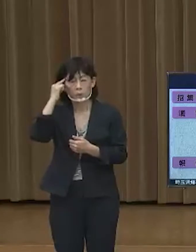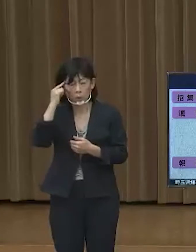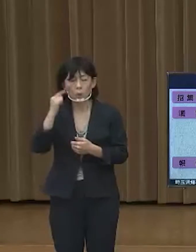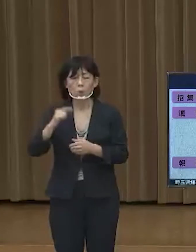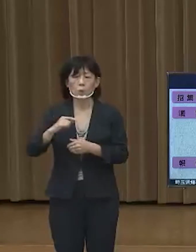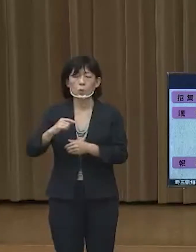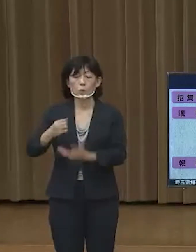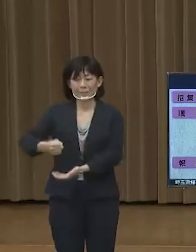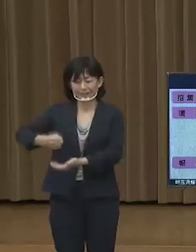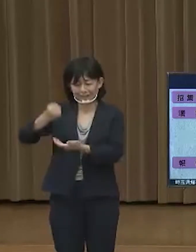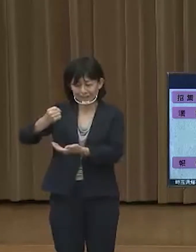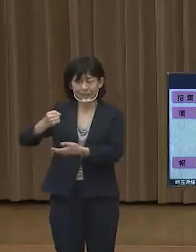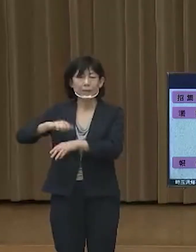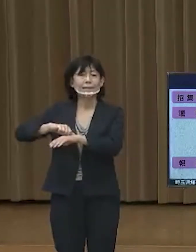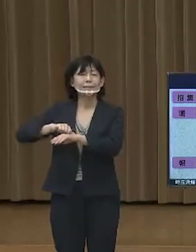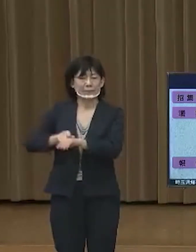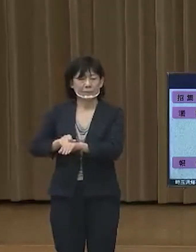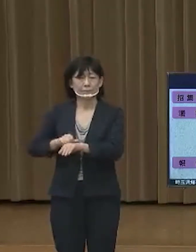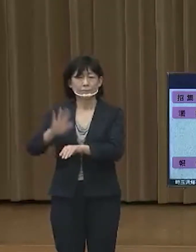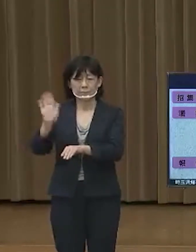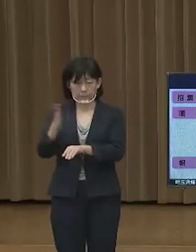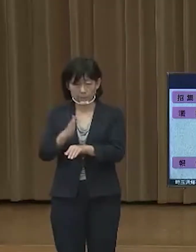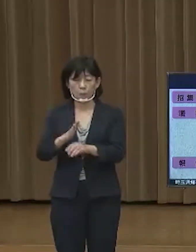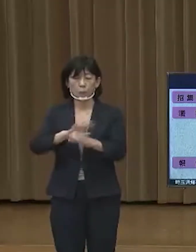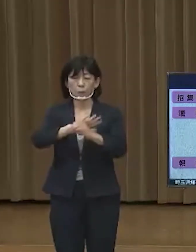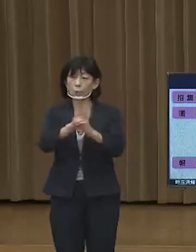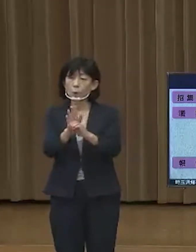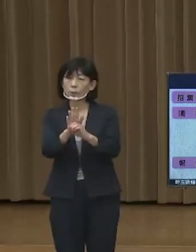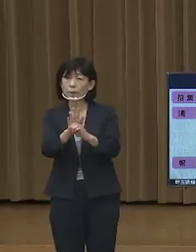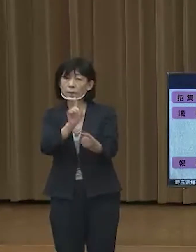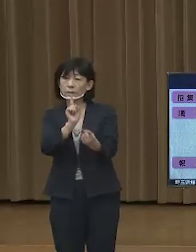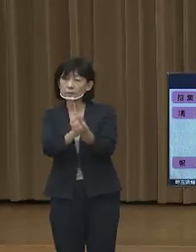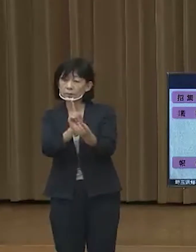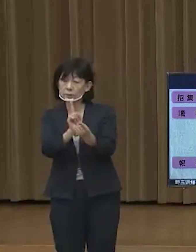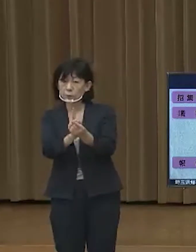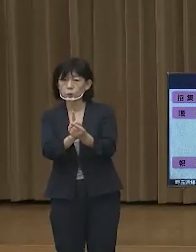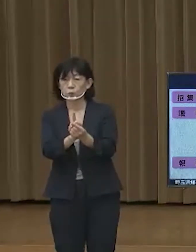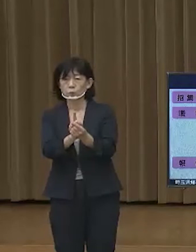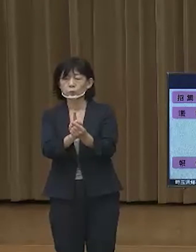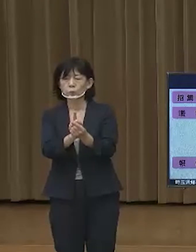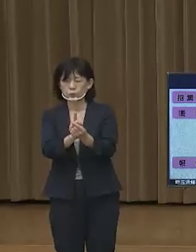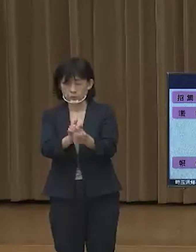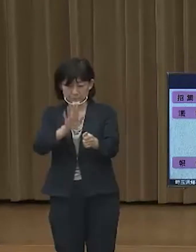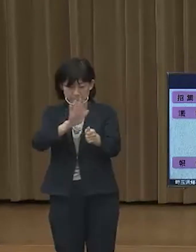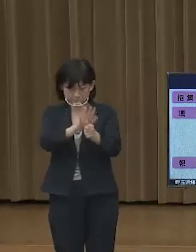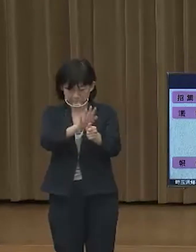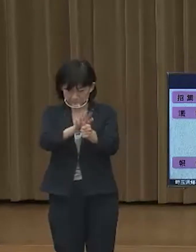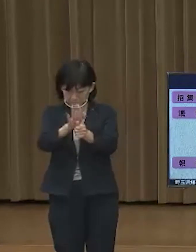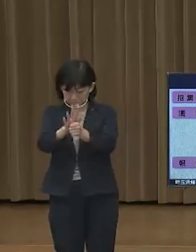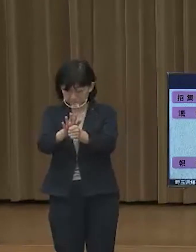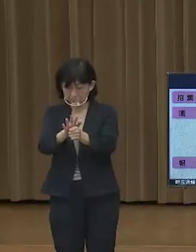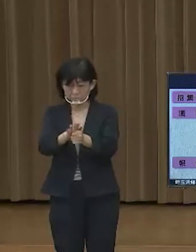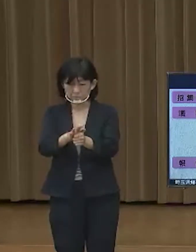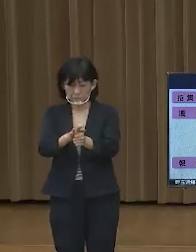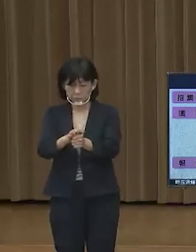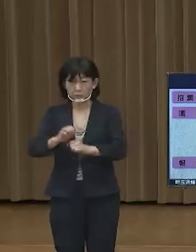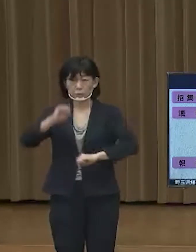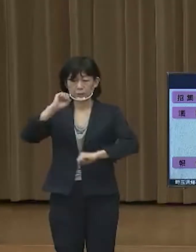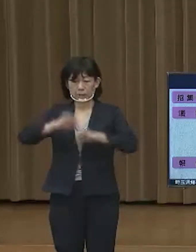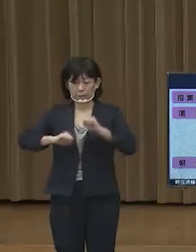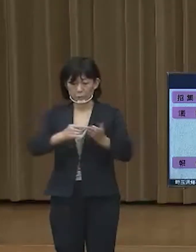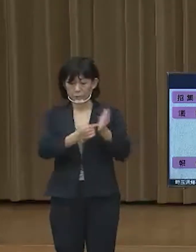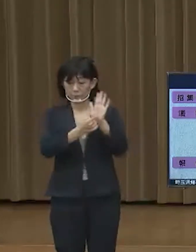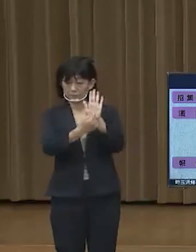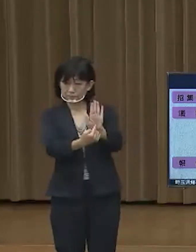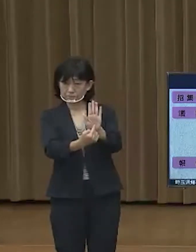も引き続き新型コロナウイルス感染症対策に全面的に取り組んでいるという姿勢を示す必要があるために